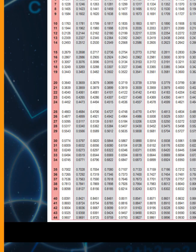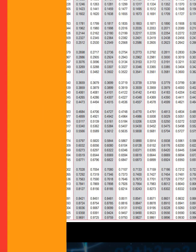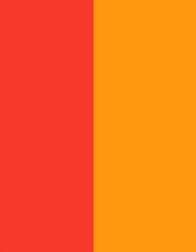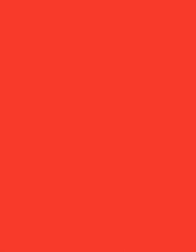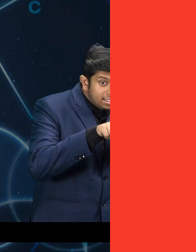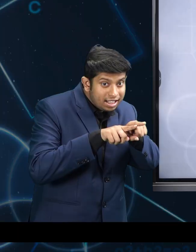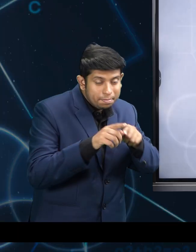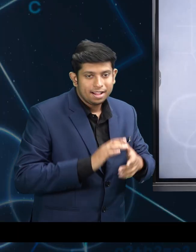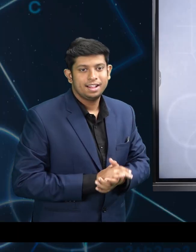2.7802. ఉదాహరణ